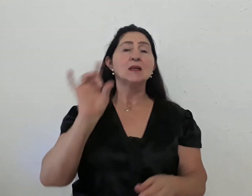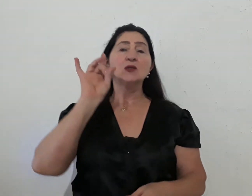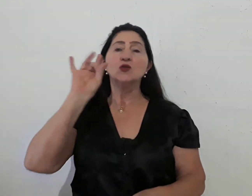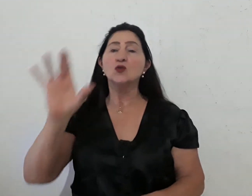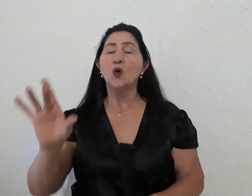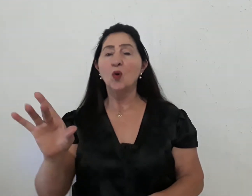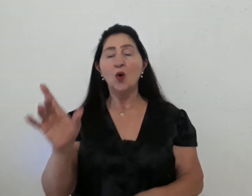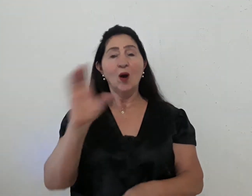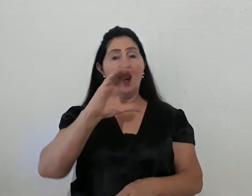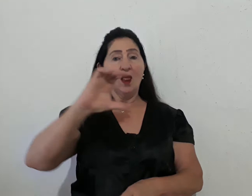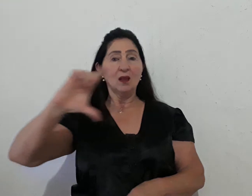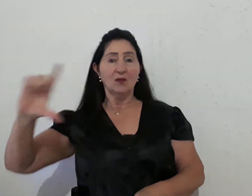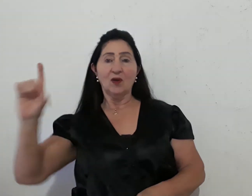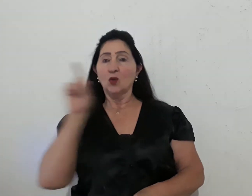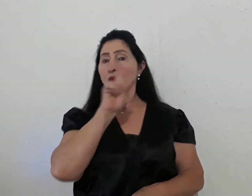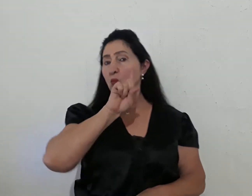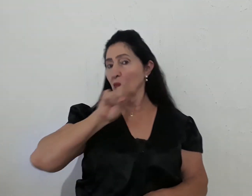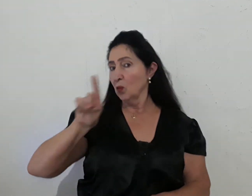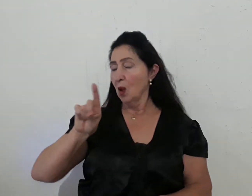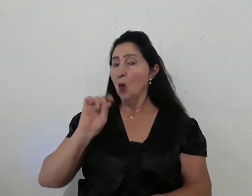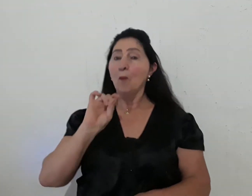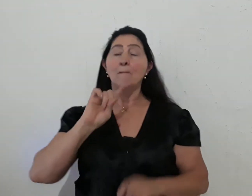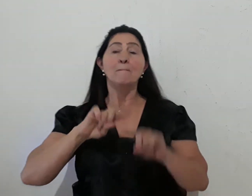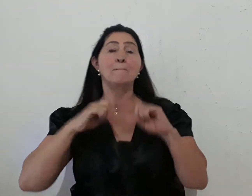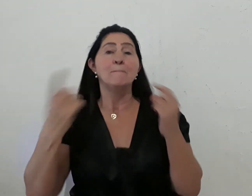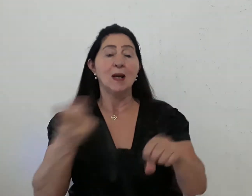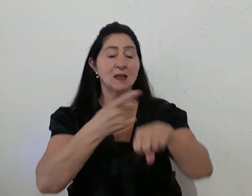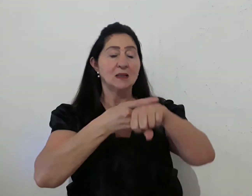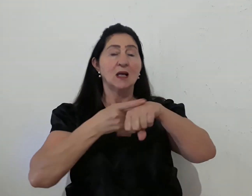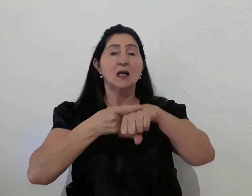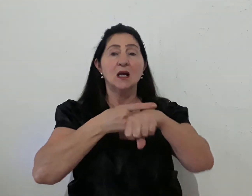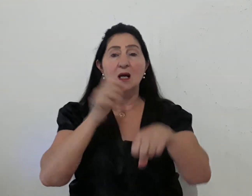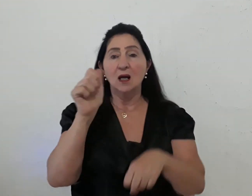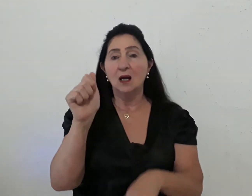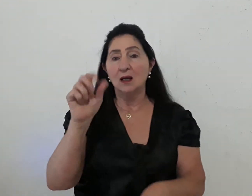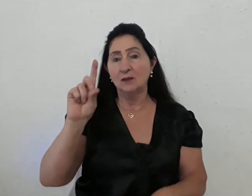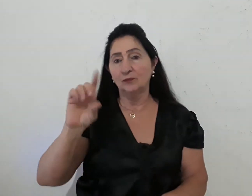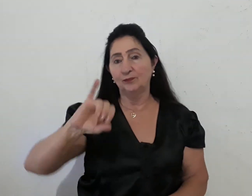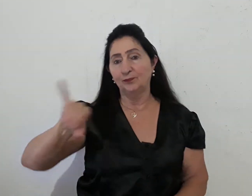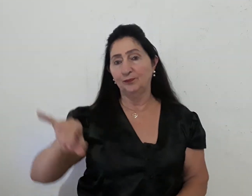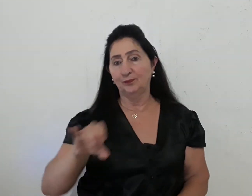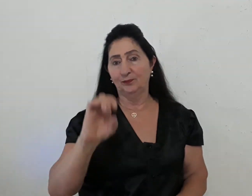um classificador, e sim um adjetivo que, embora classifique,